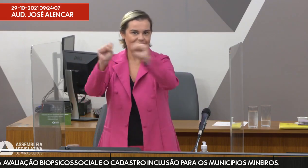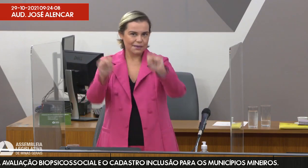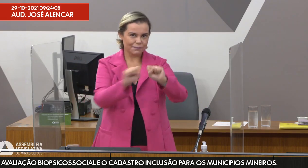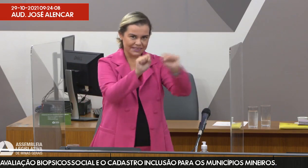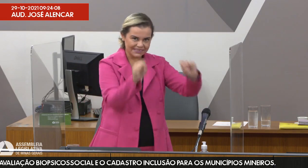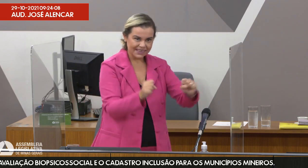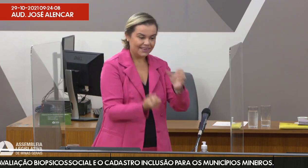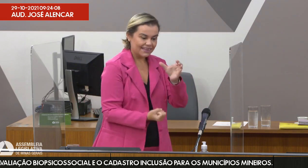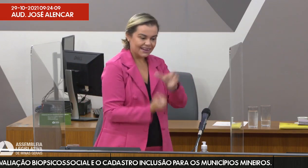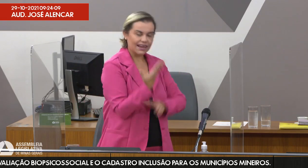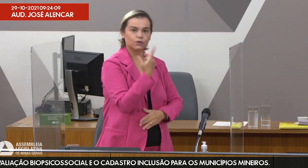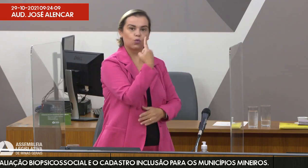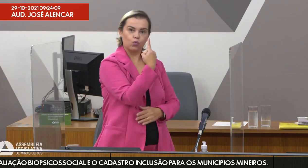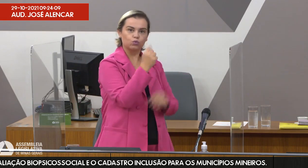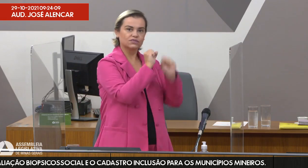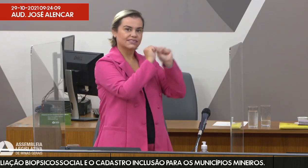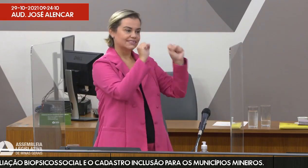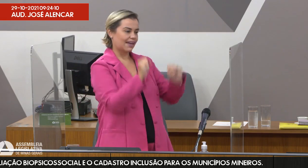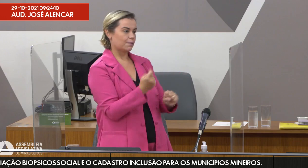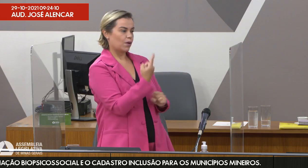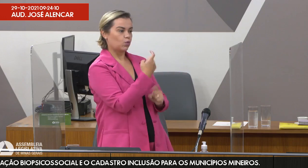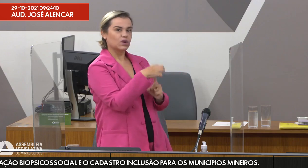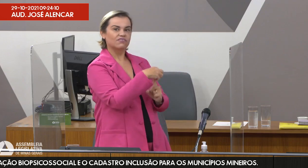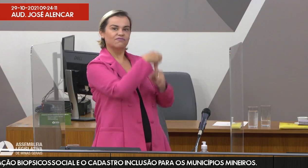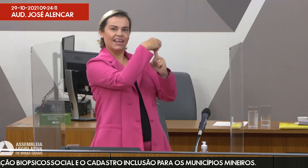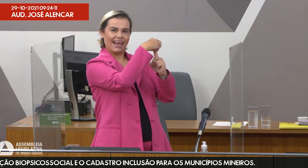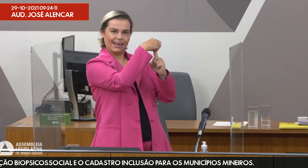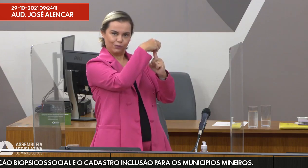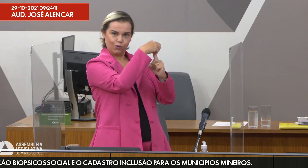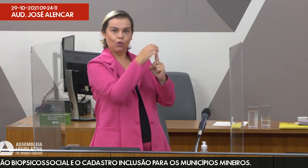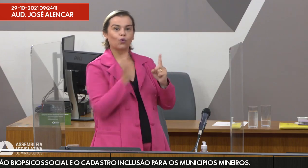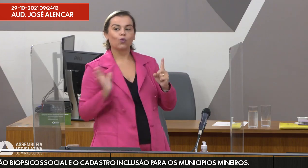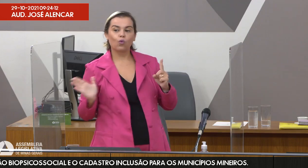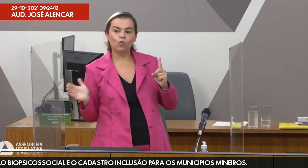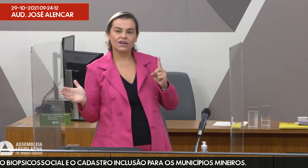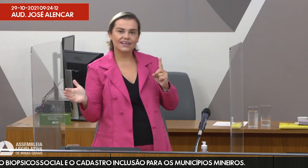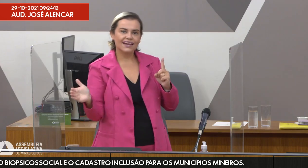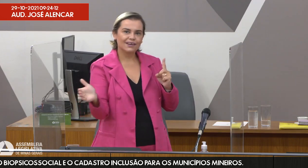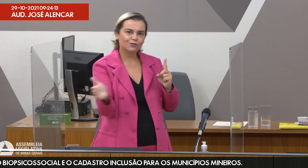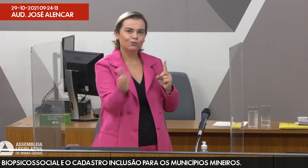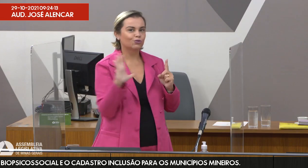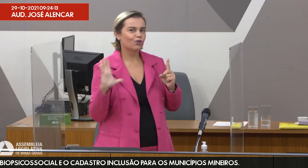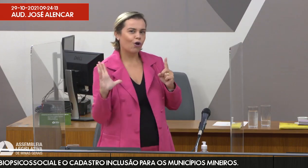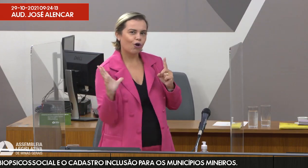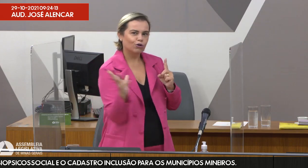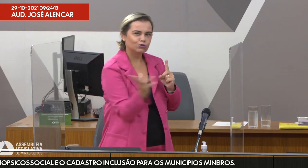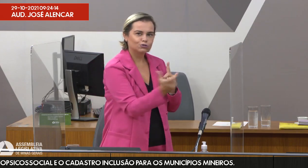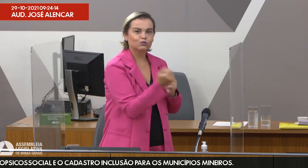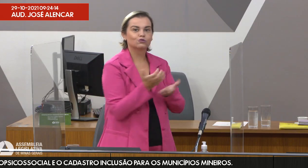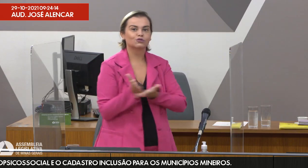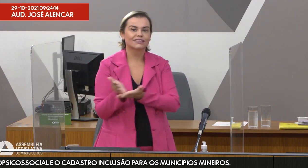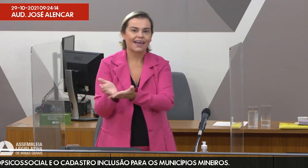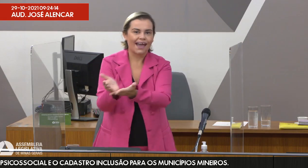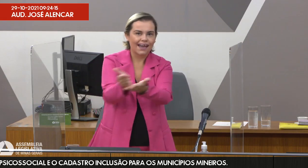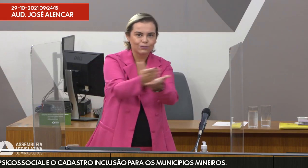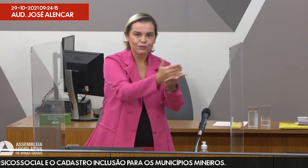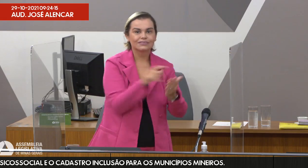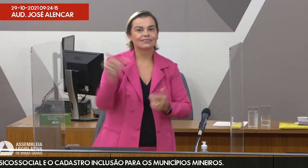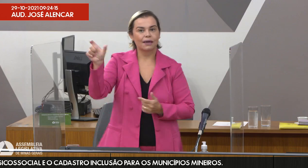todos esses sistemas, que foram criados em períodos diferentes e que não se comunicam, sejam